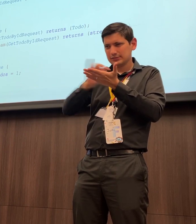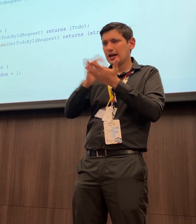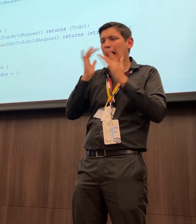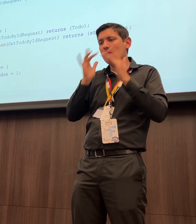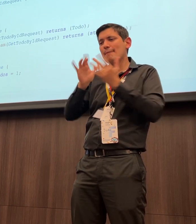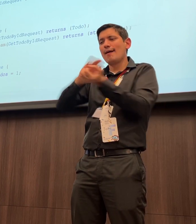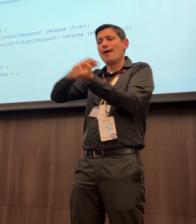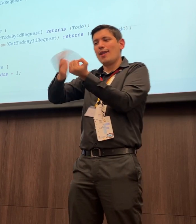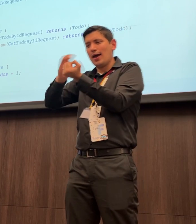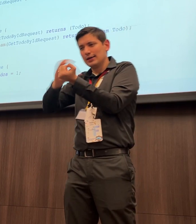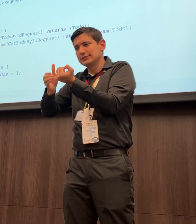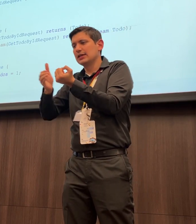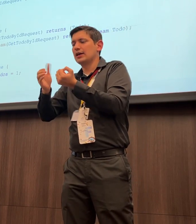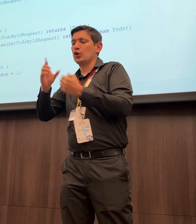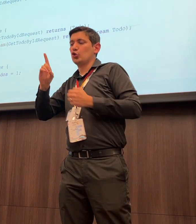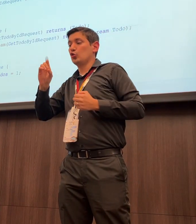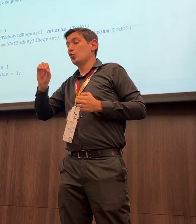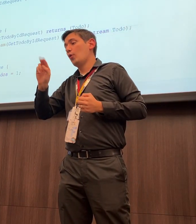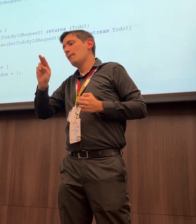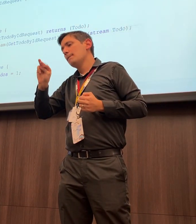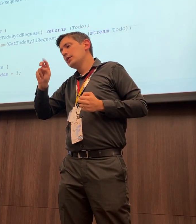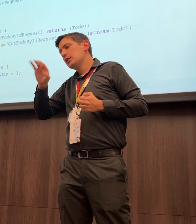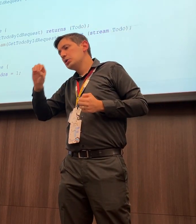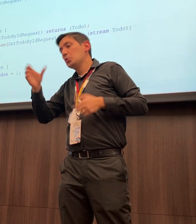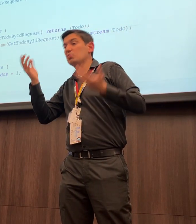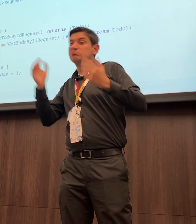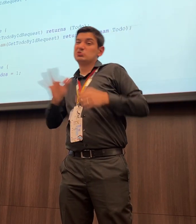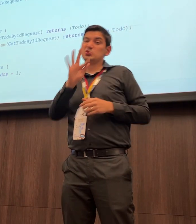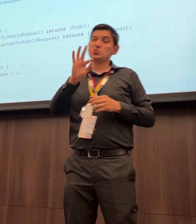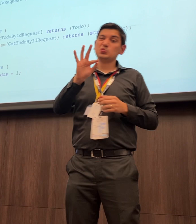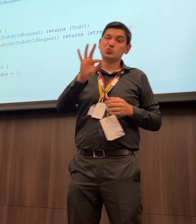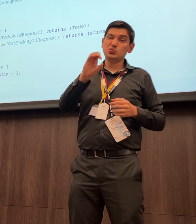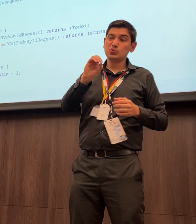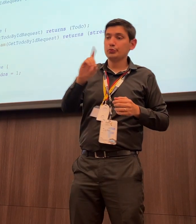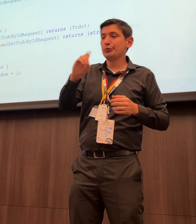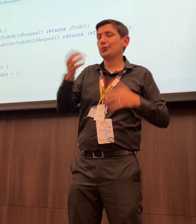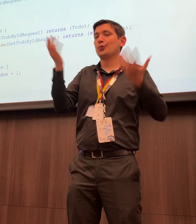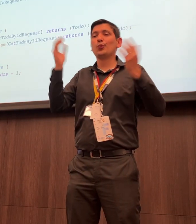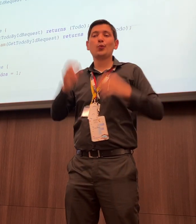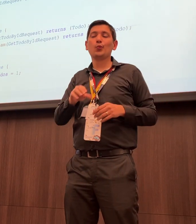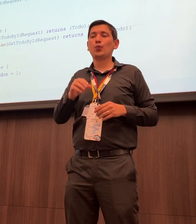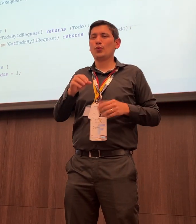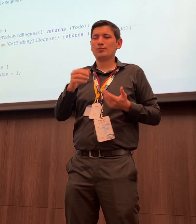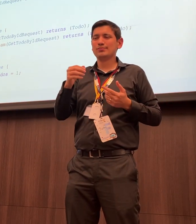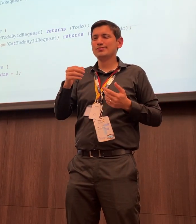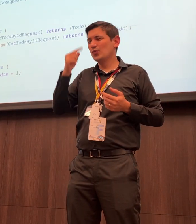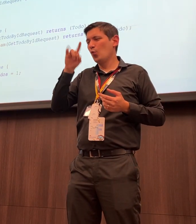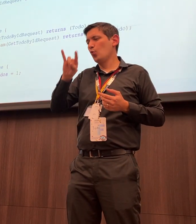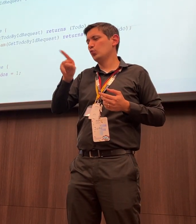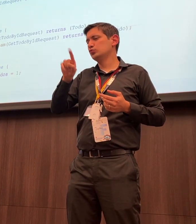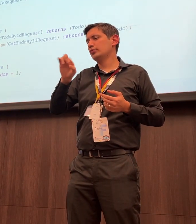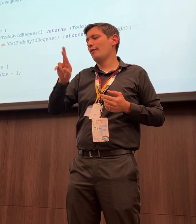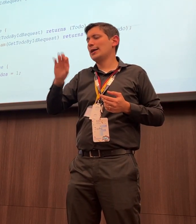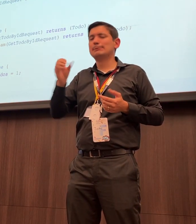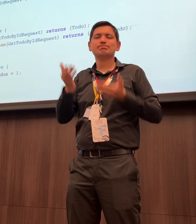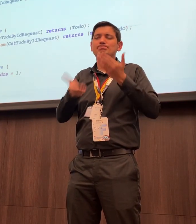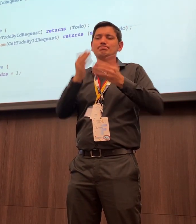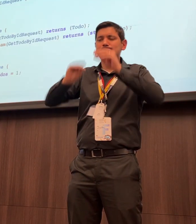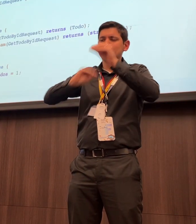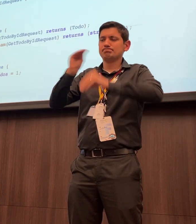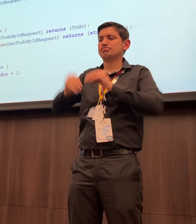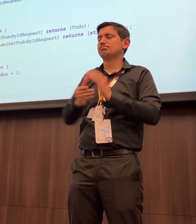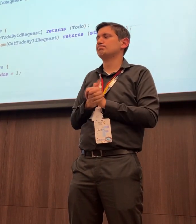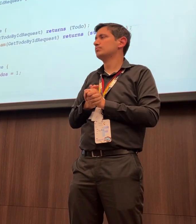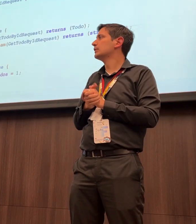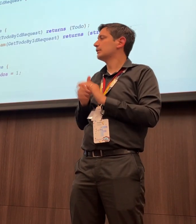a las clases de mi dominio. Puede ser un to-do, un usuario, lo que quiera que modelen, ¿no? Y por otro lado vamos a